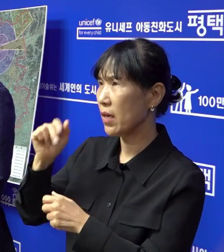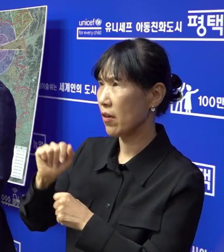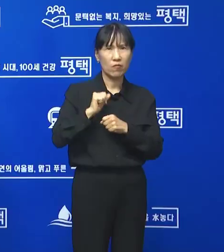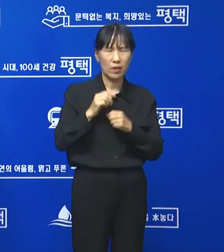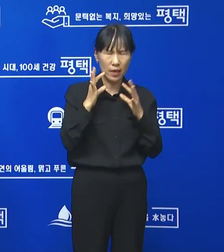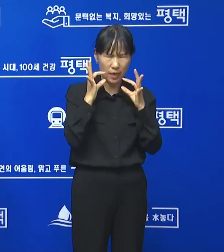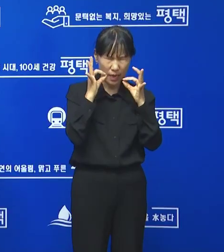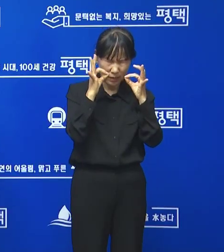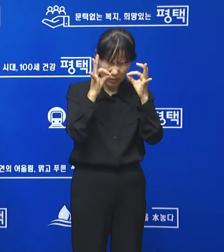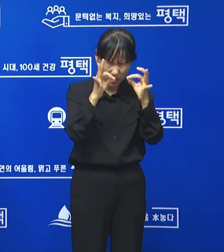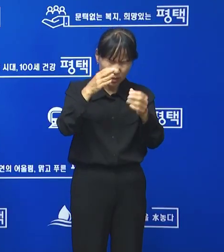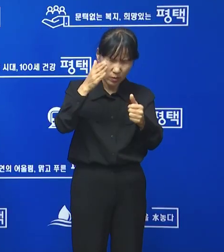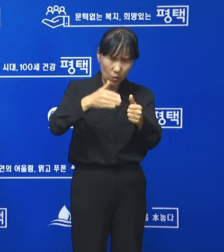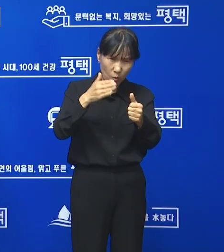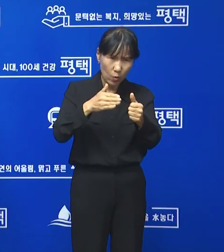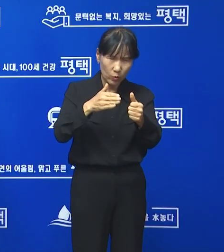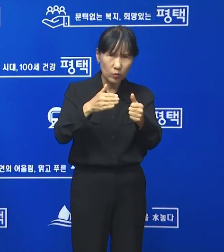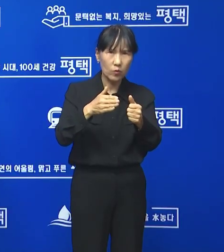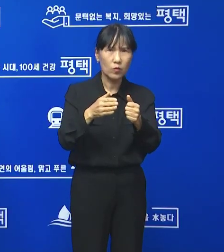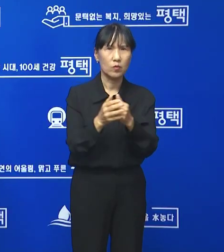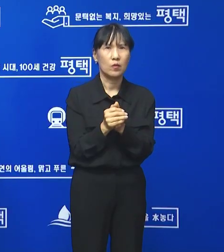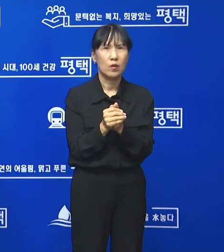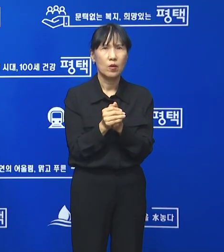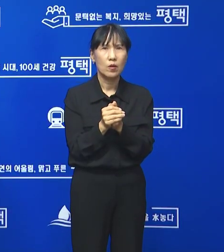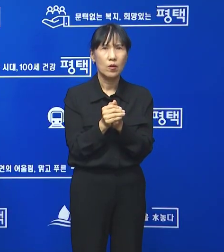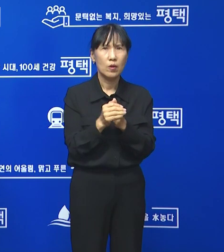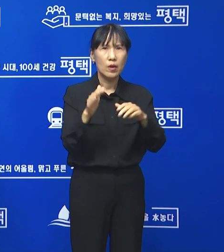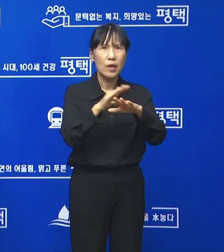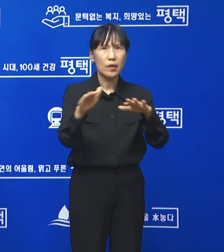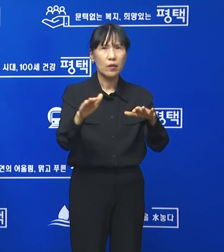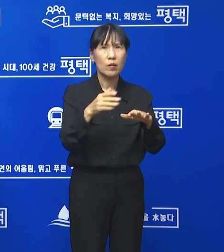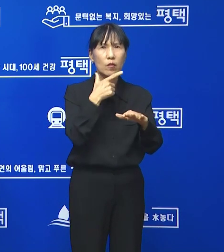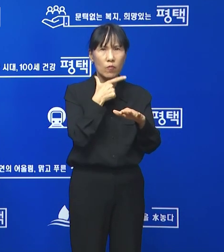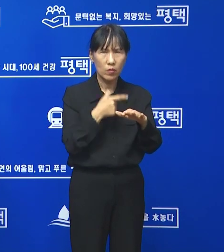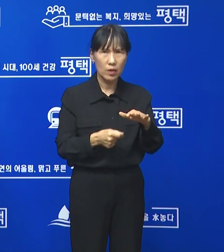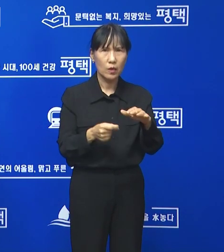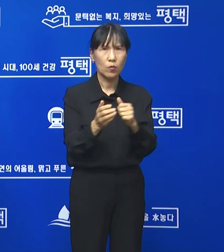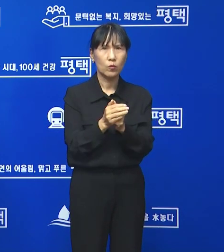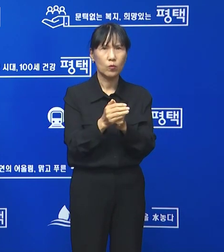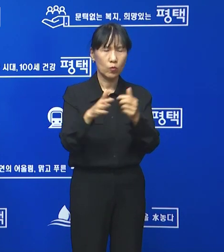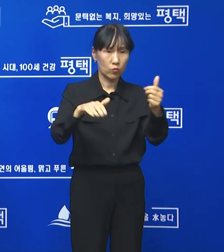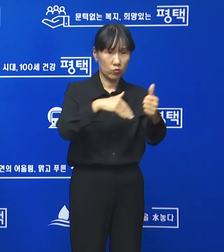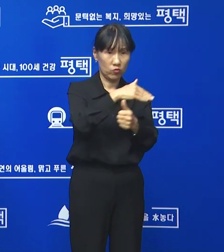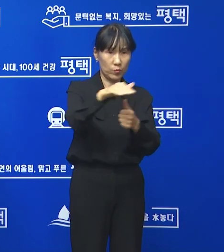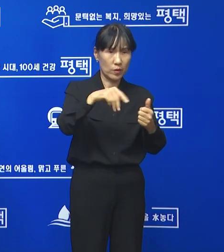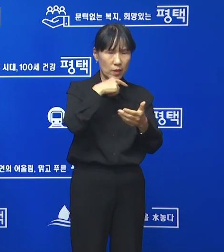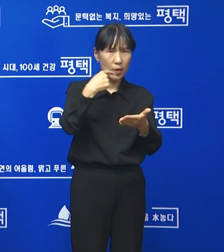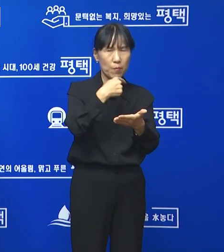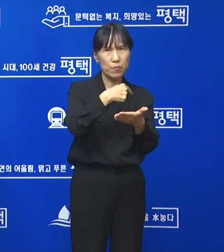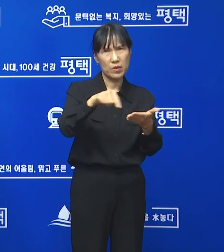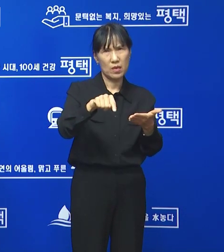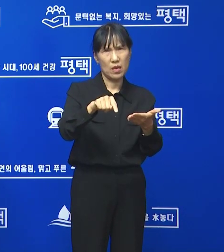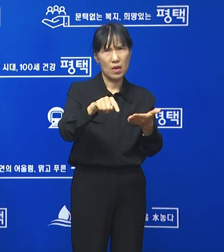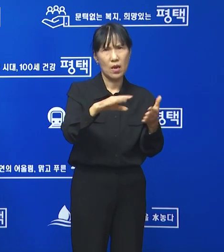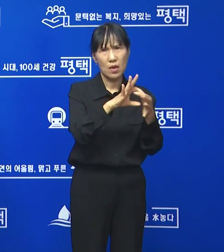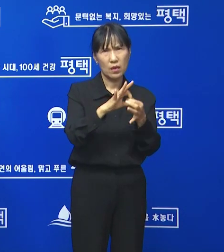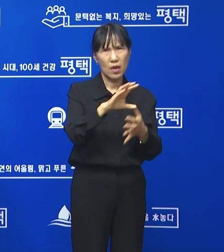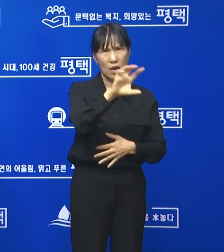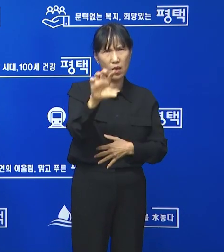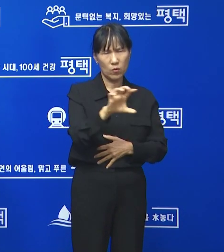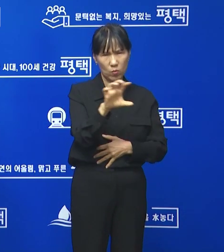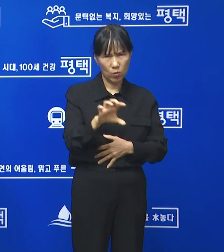주시어 70년 동안 이루어진 주 주민 피해의 악순환이 조 조금이나마 이렇게 해소되기를